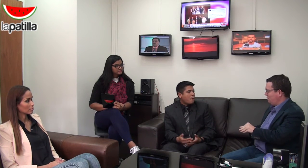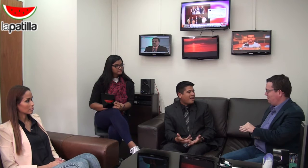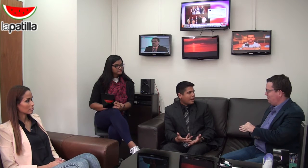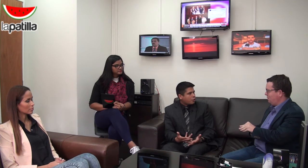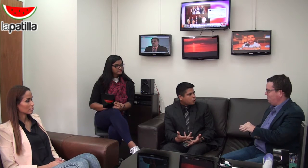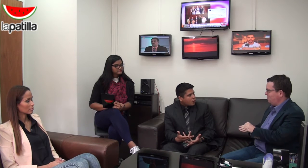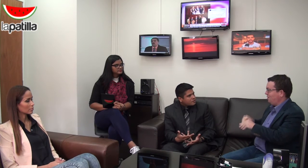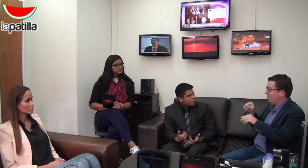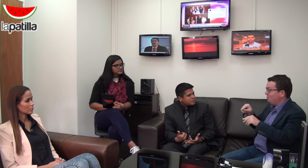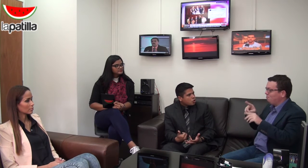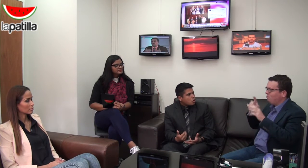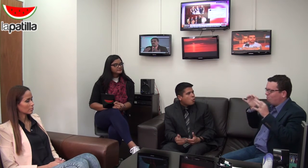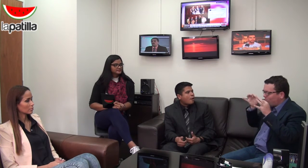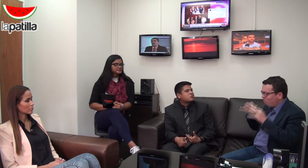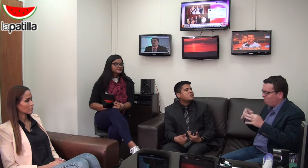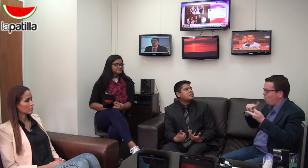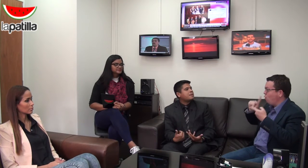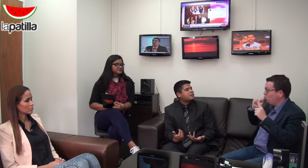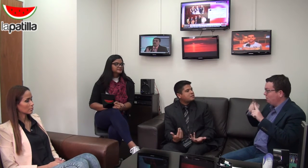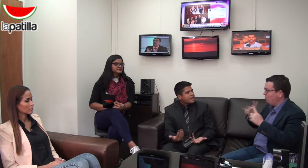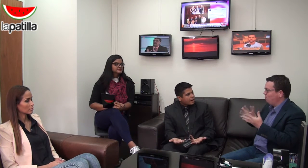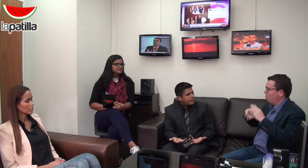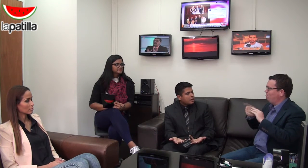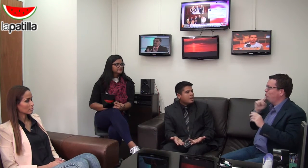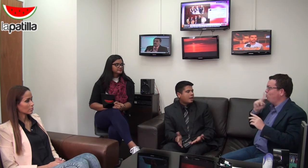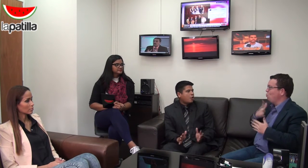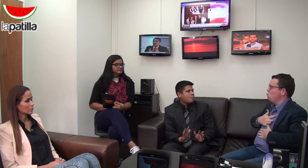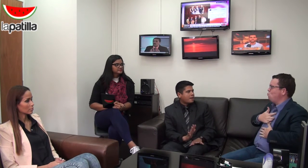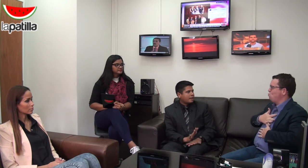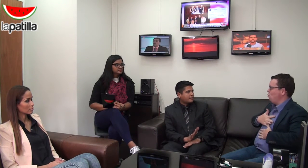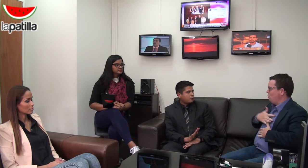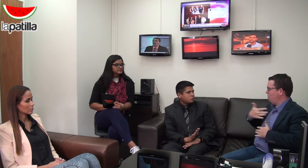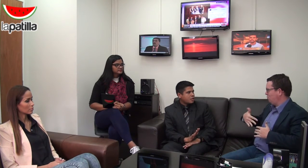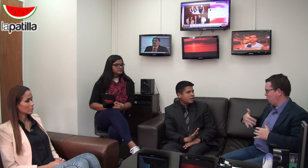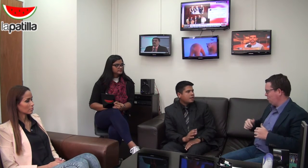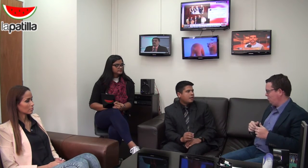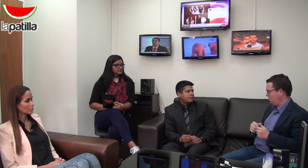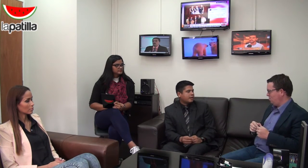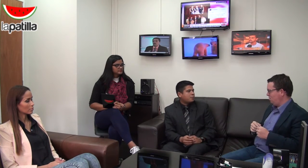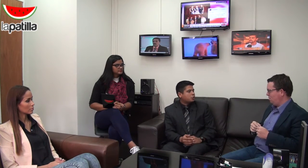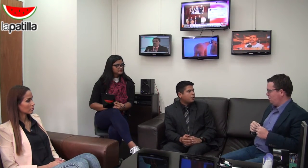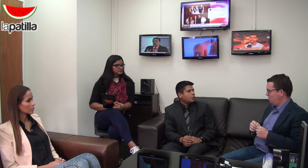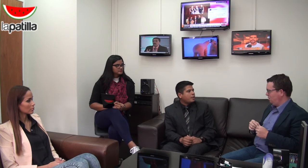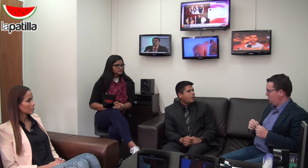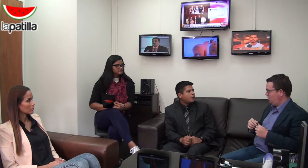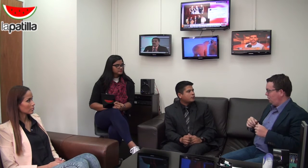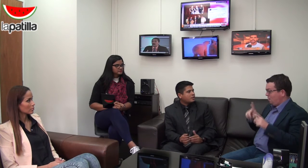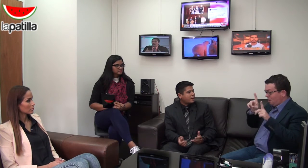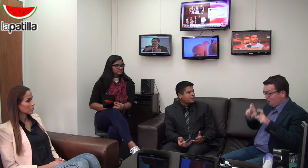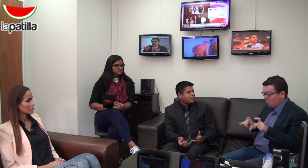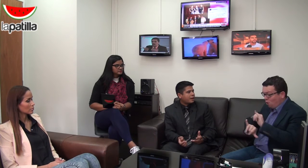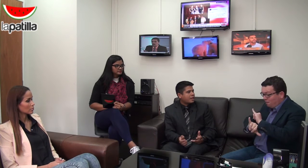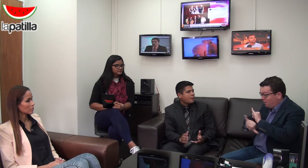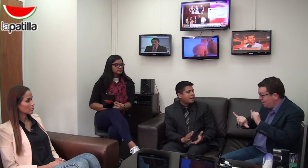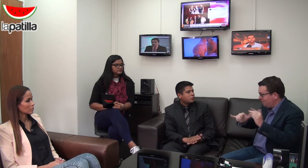valernos de toda esa información, luego sistematizarla, que no es más que traducir. Le entregamos todos estos videos a nuestros intérpretes para que lleven esto